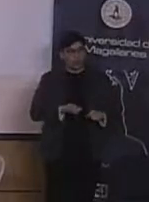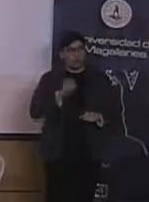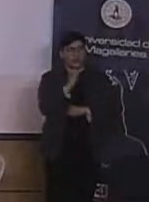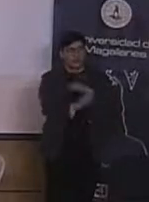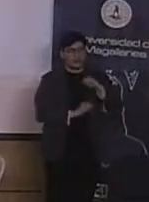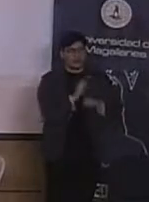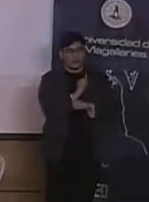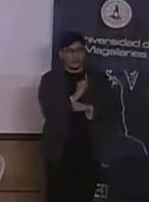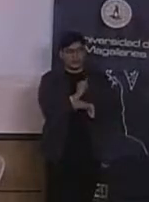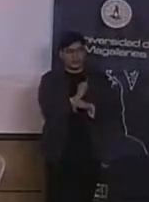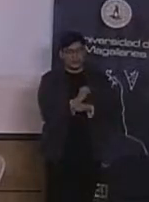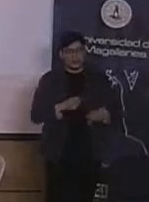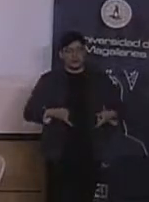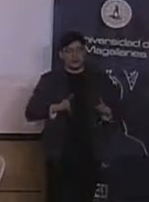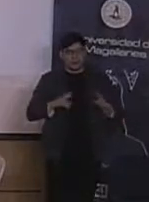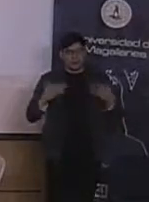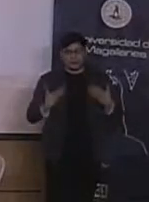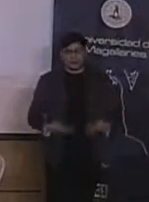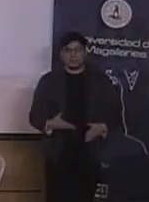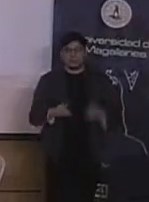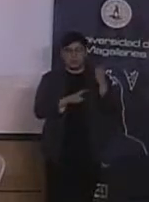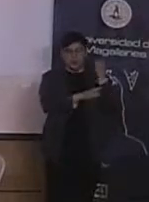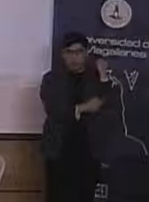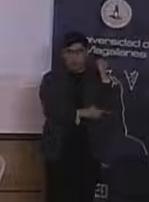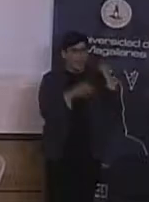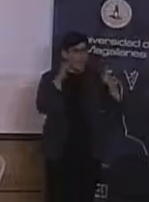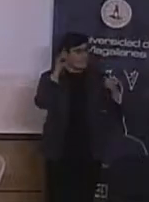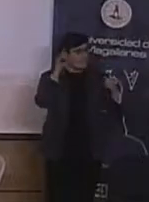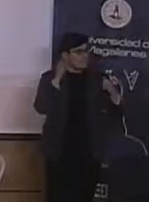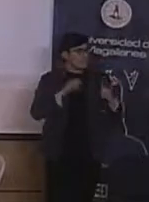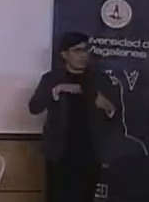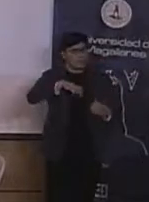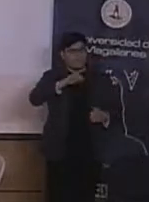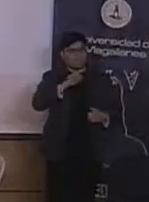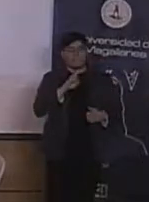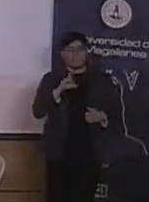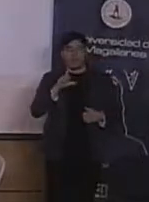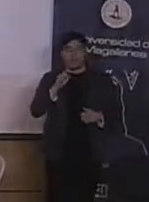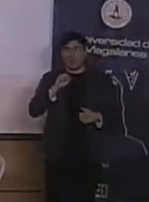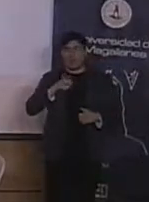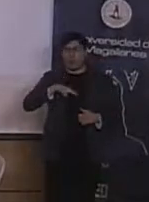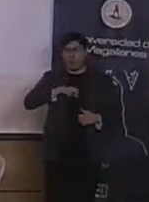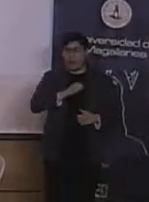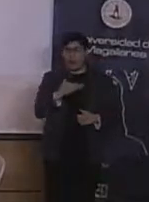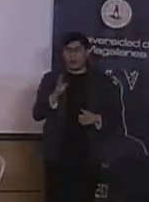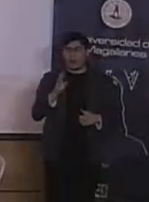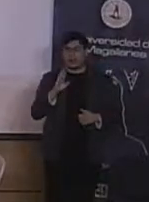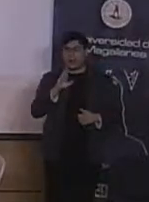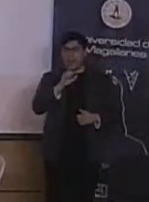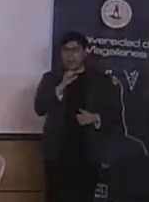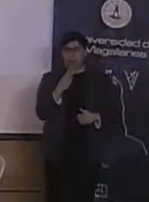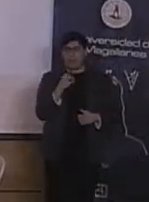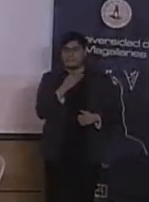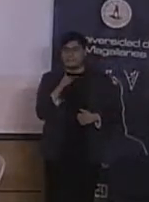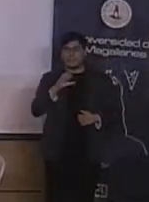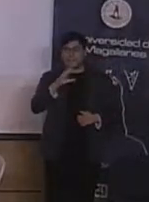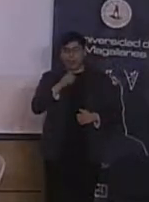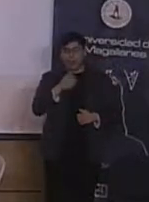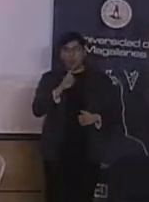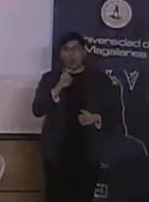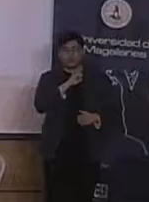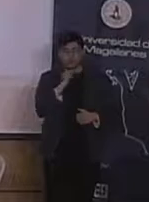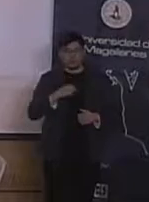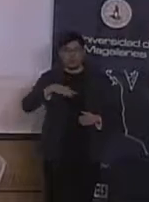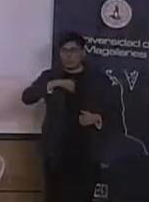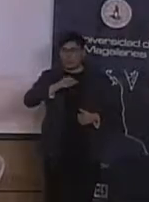estará a cargo de la abogada paulina bravo guzmán posteriormente hablaremos de los aspectos legales específicos de acuerdo